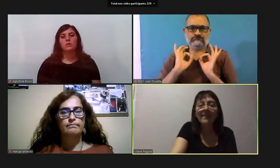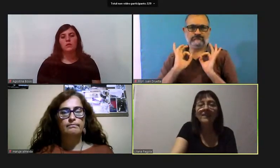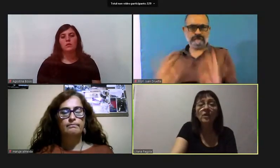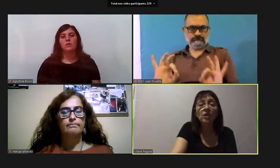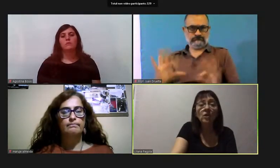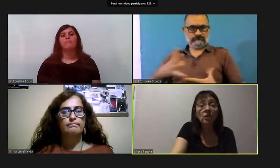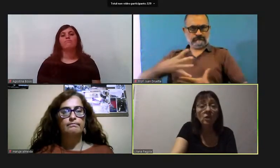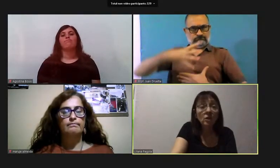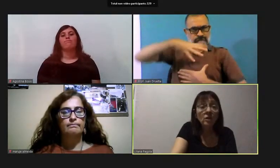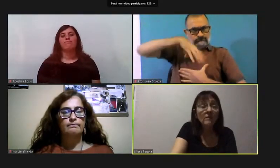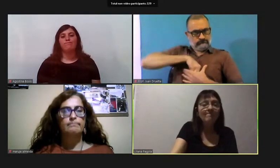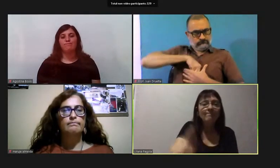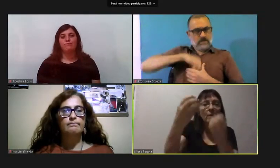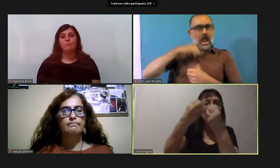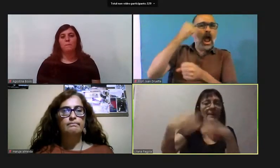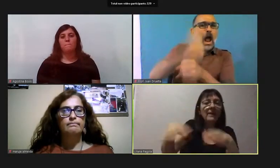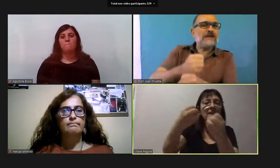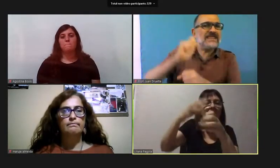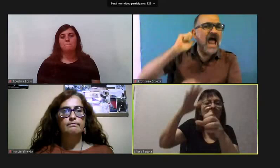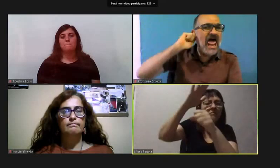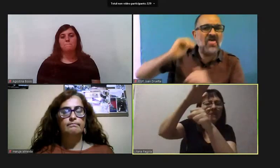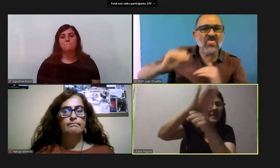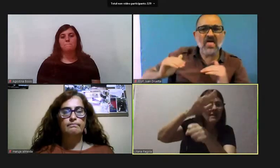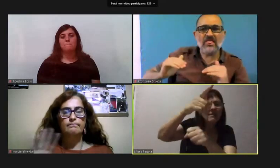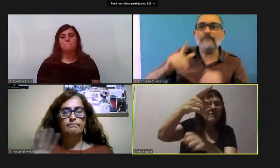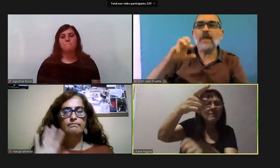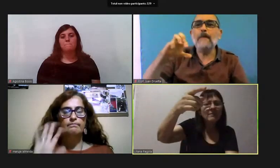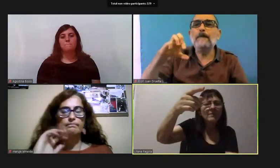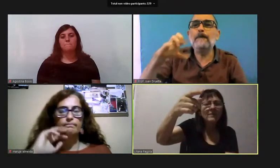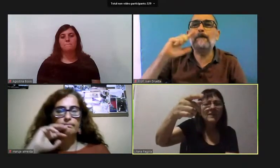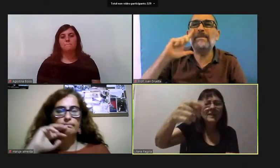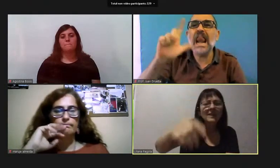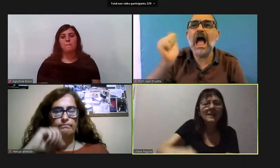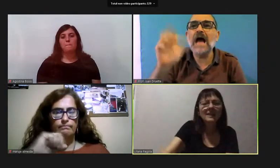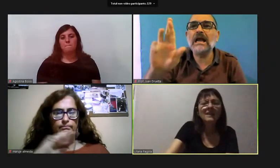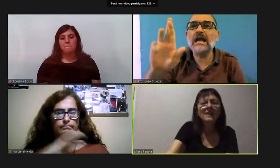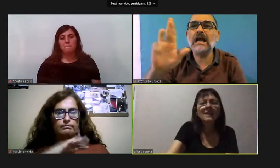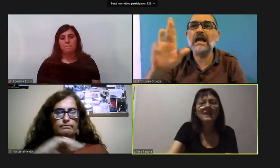identidad, ¿no? No, me perdí. ¿Qué?